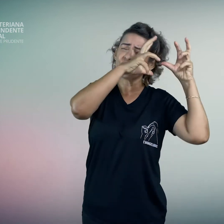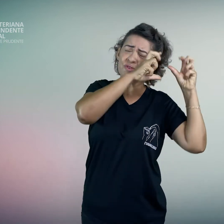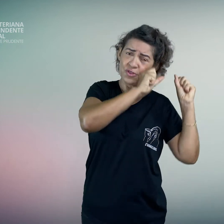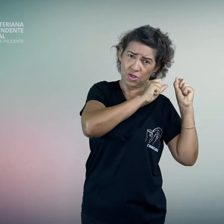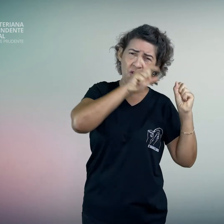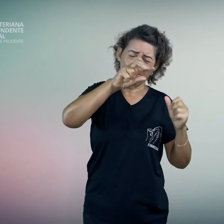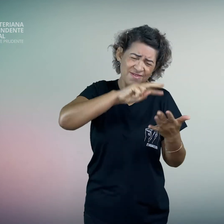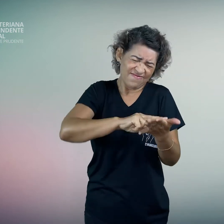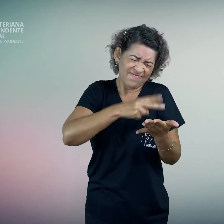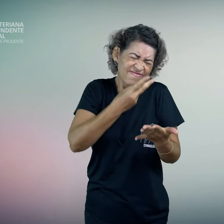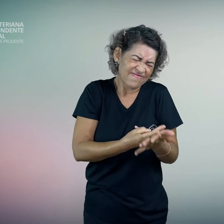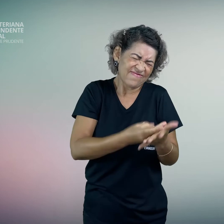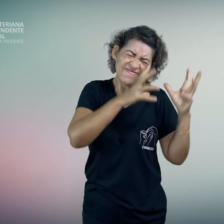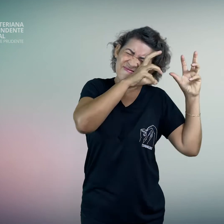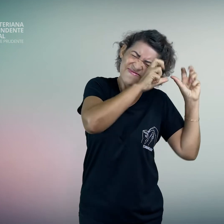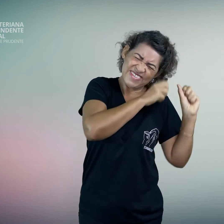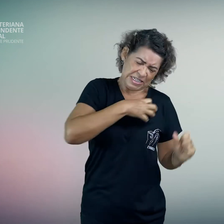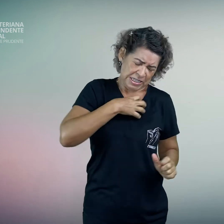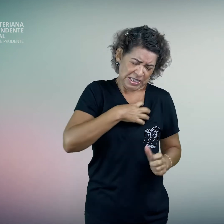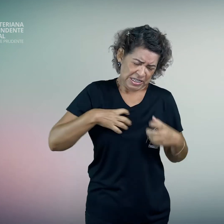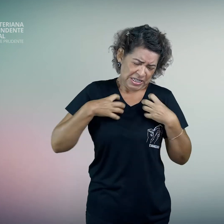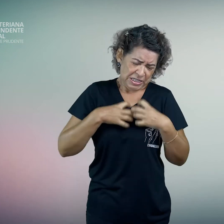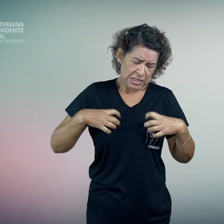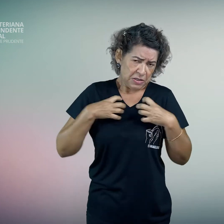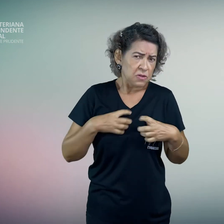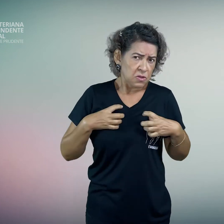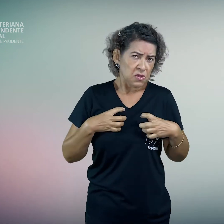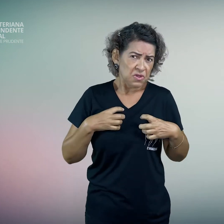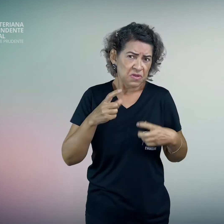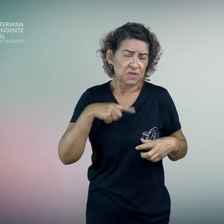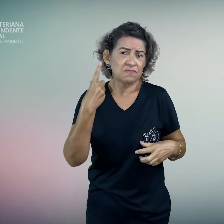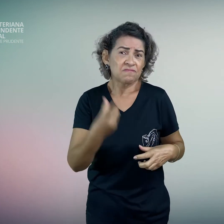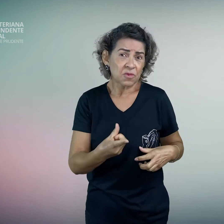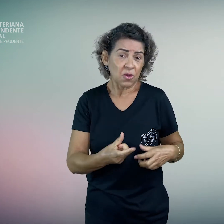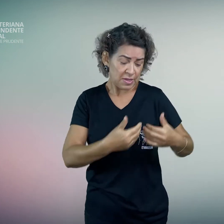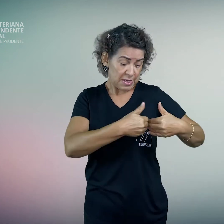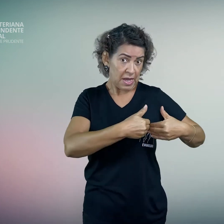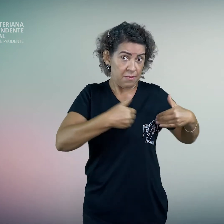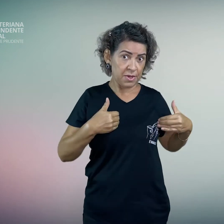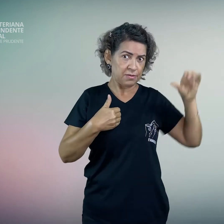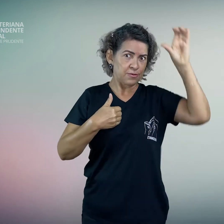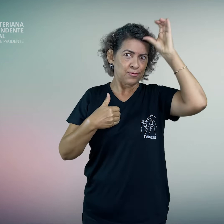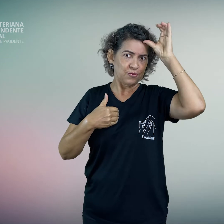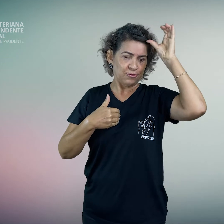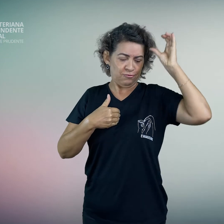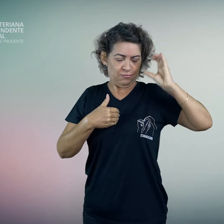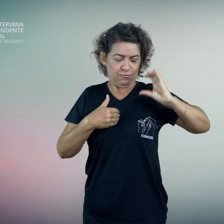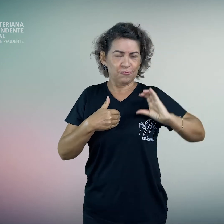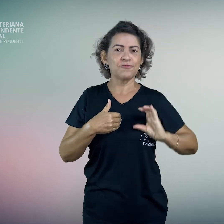no outro, e assim sucessivamente, passamos a dar lugar ao diabo, ou